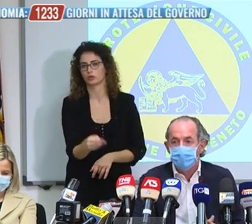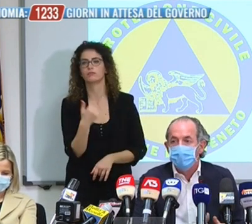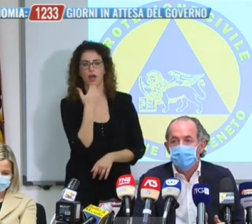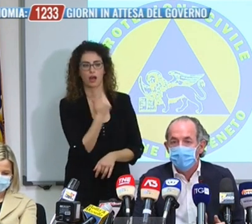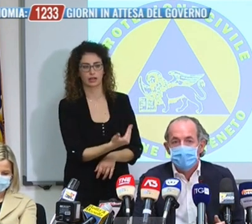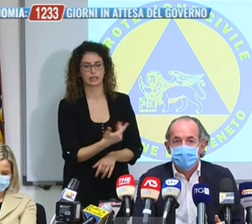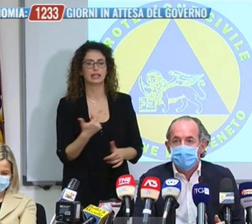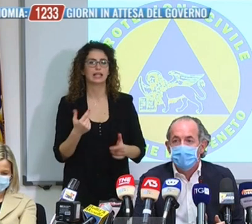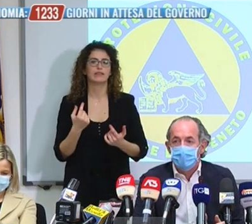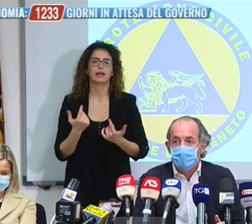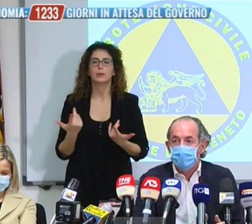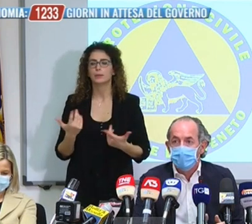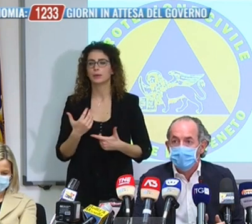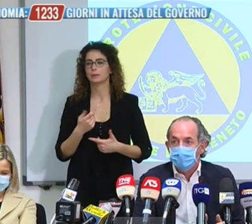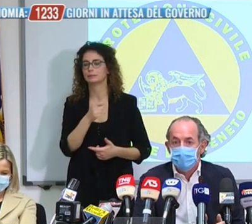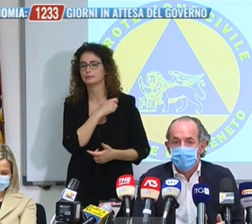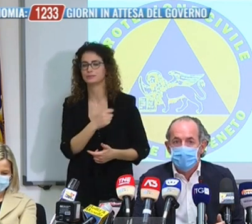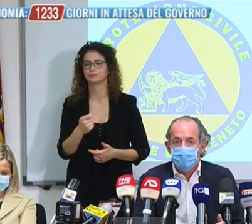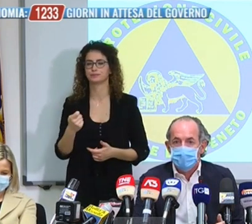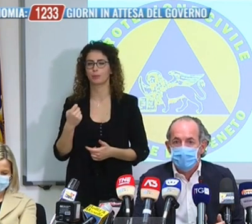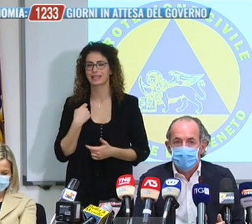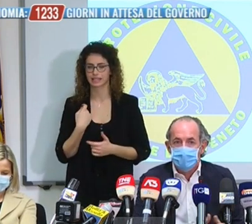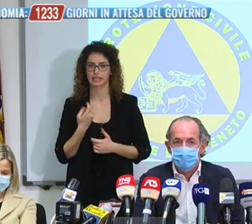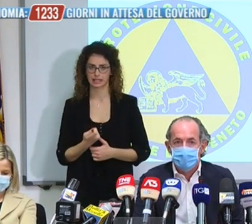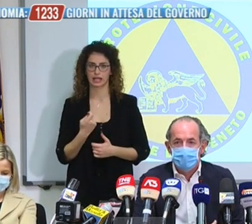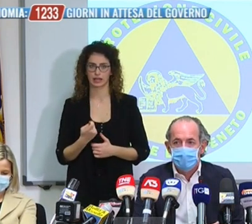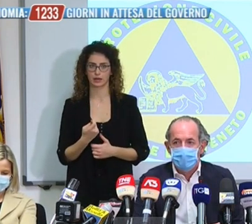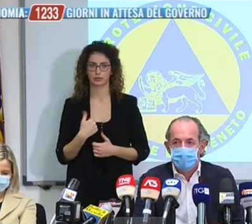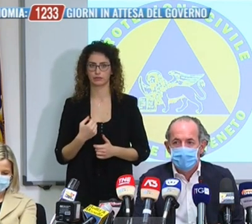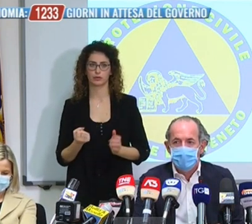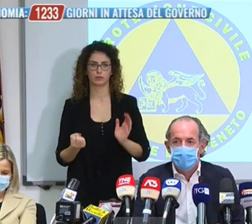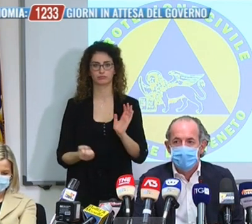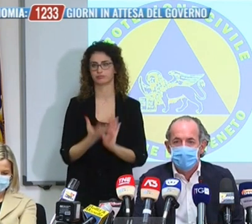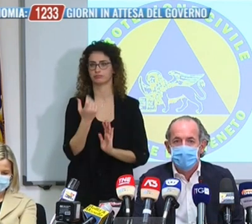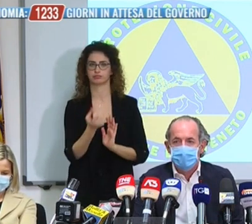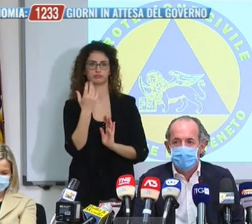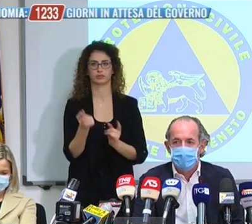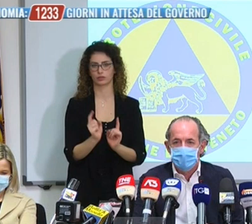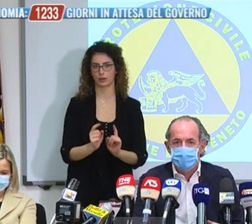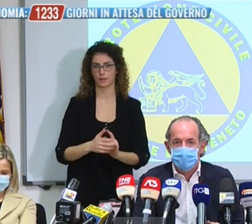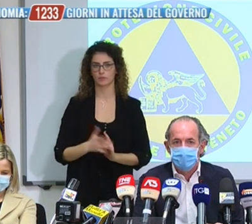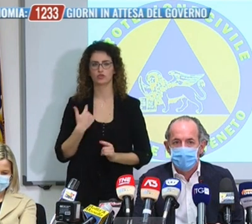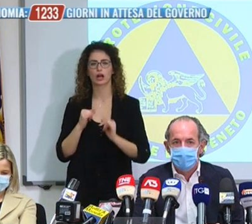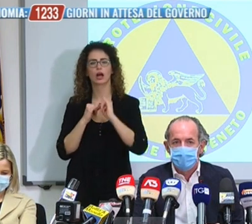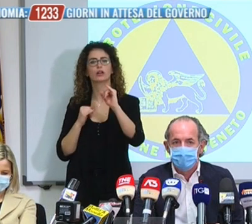chiedere a tutti un po' di pazienza e comprensione, perché noi non possiamo far magie. C'è Alda Vanzan che alza il